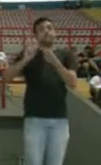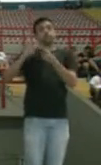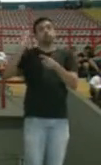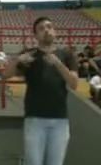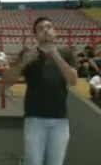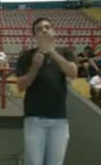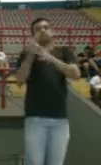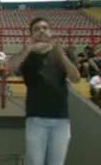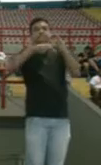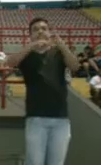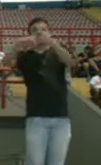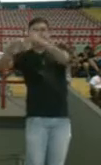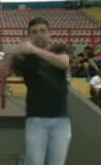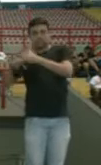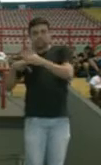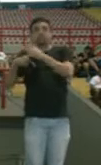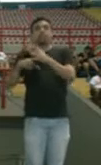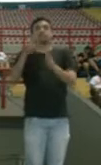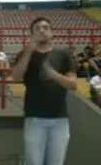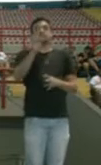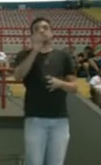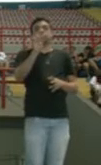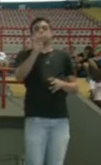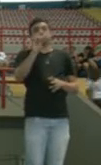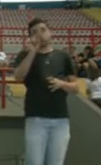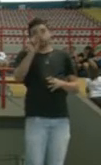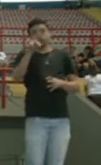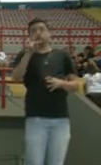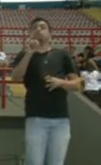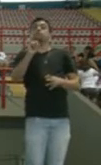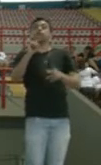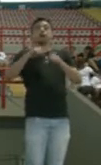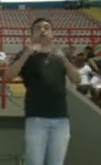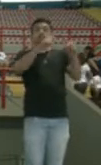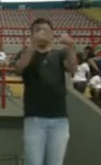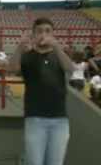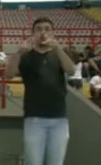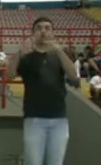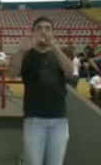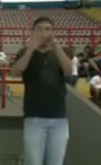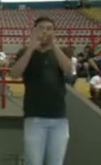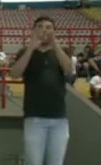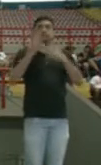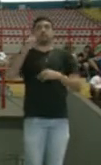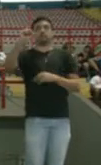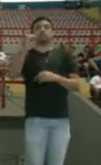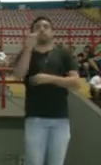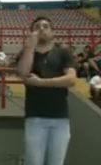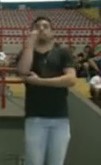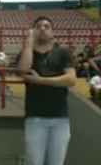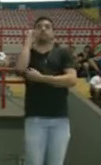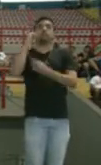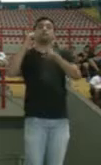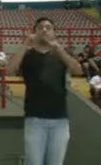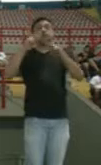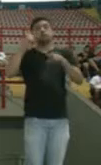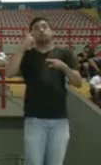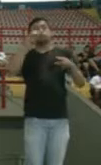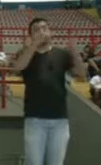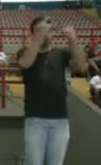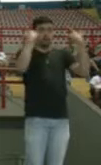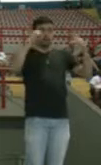primeiros sindicatos, as trade unions, que são sindicatos, os trabalhadores se unindo para se proteger. Mas o que vai tentar